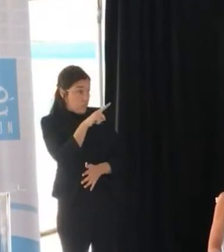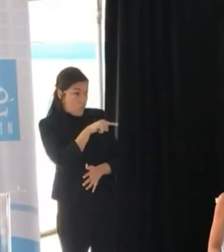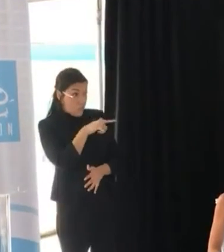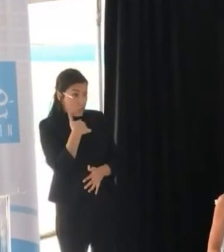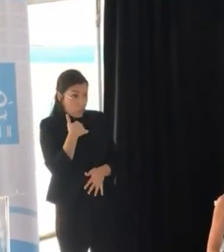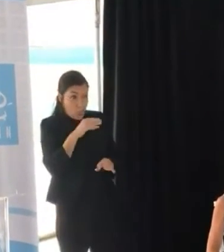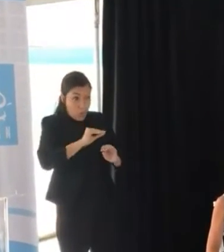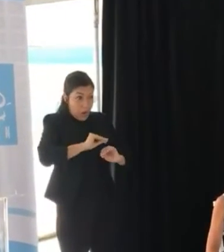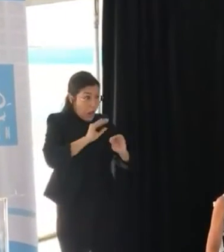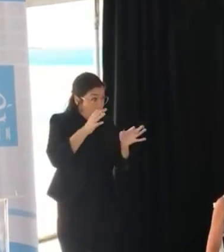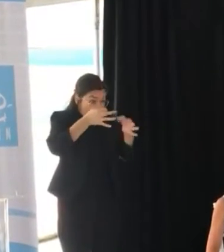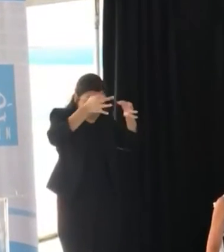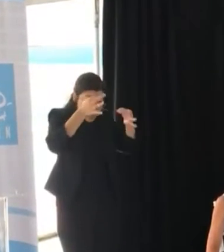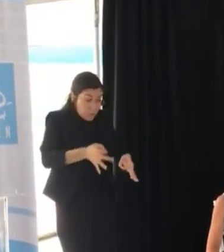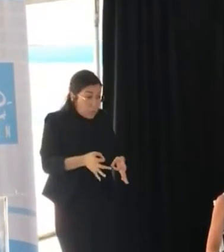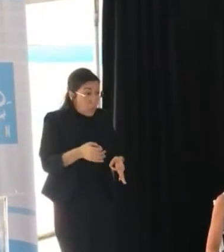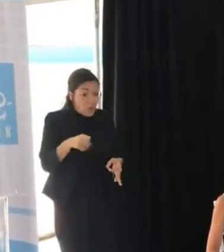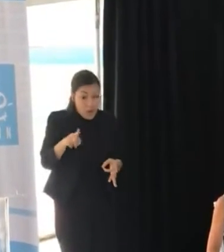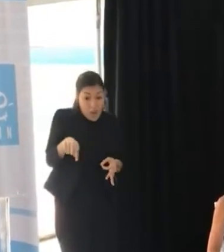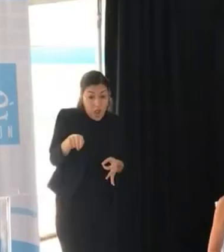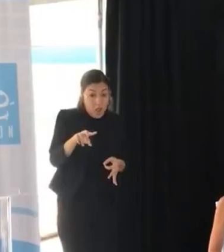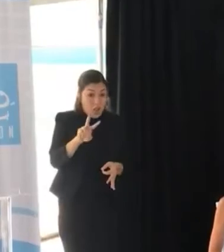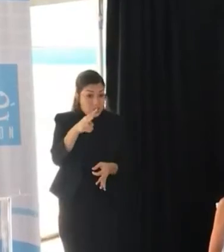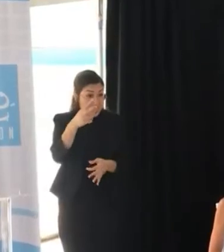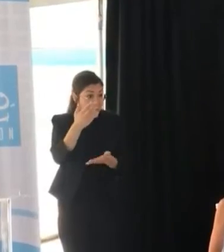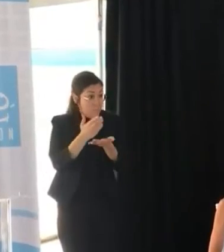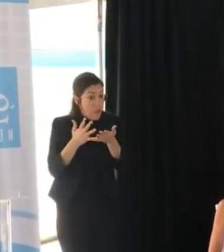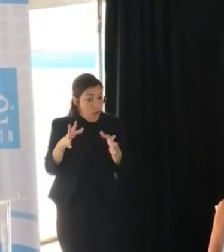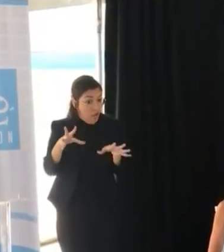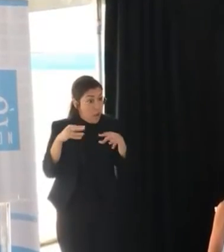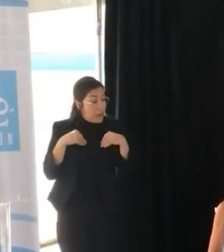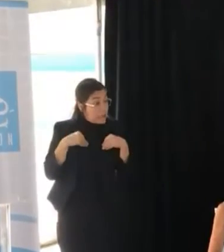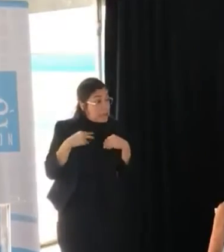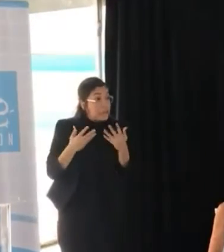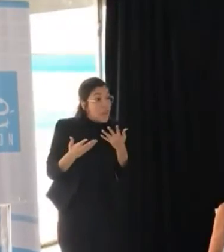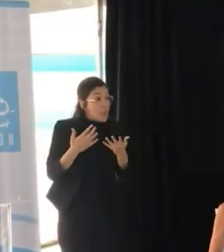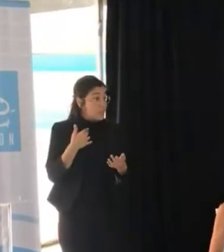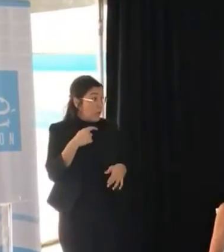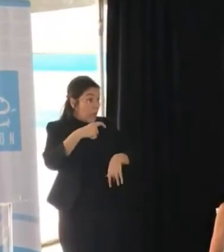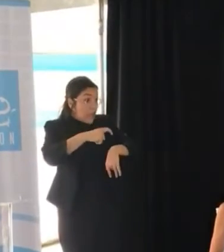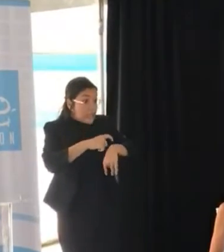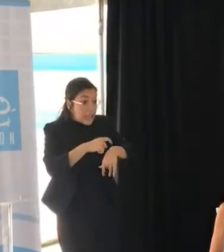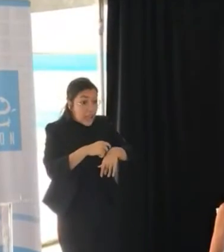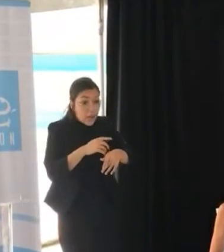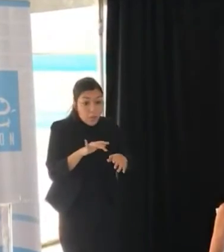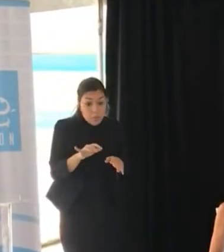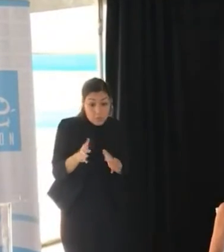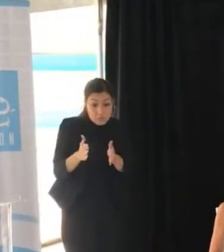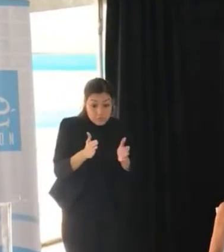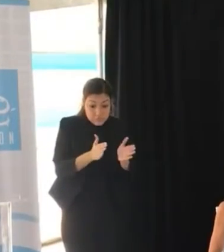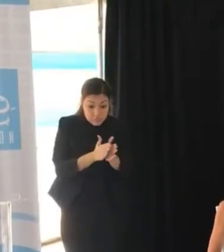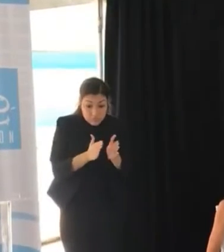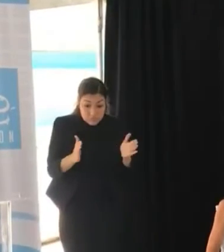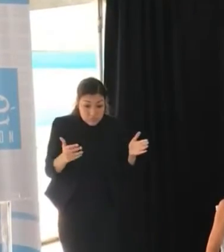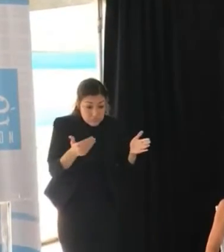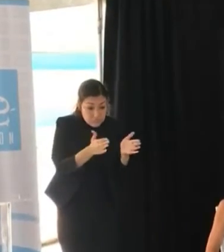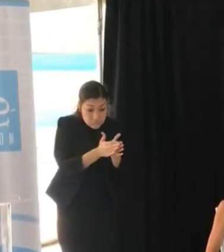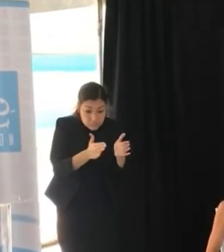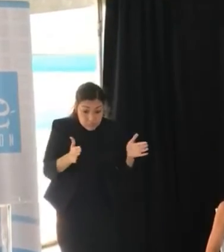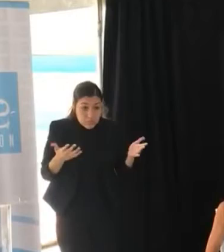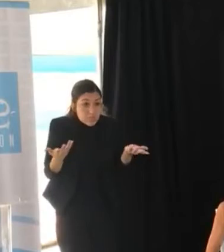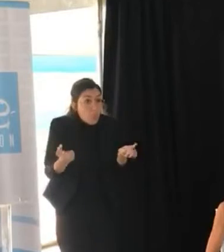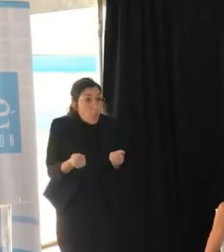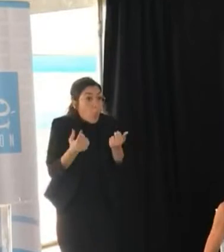de cuánto tiempo realmente puede esperarse entre la primera y la segunda dosis. Hay versiones de que puede esperarse semanas